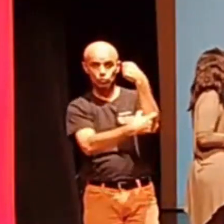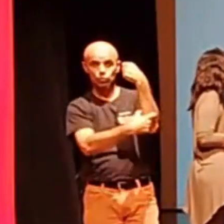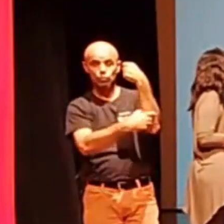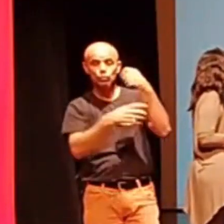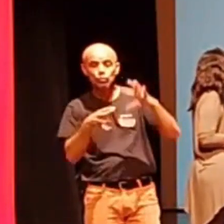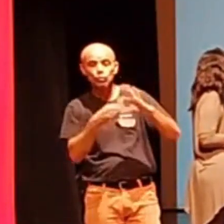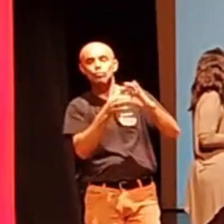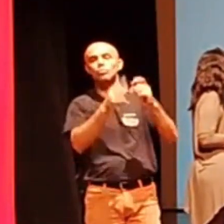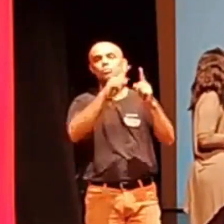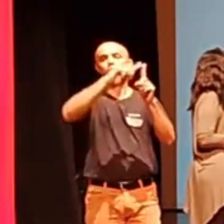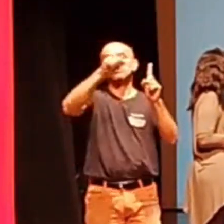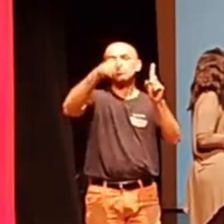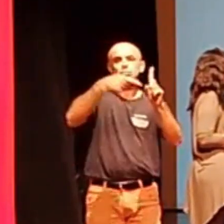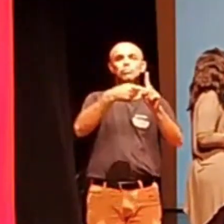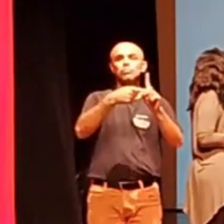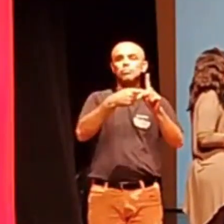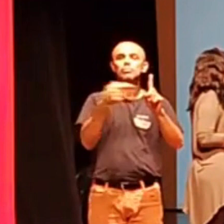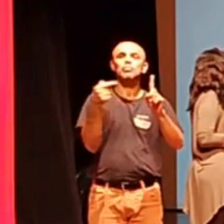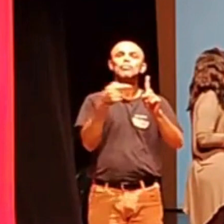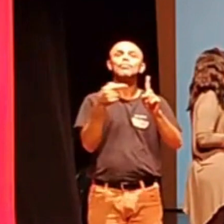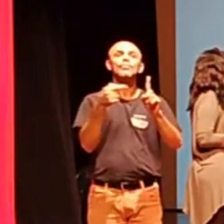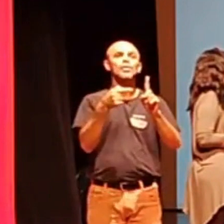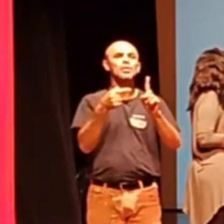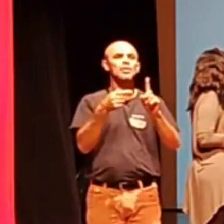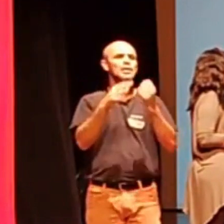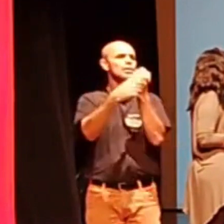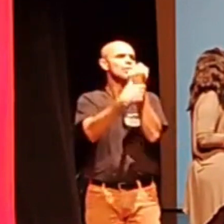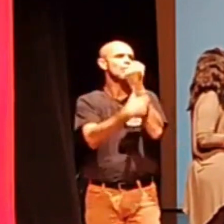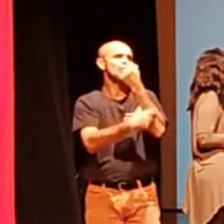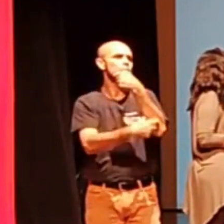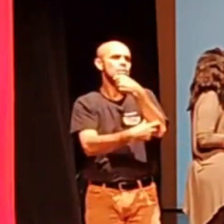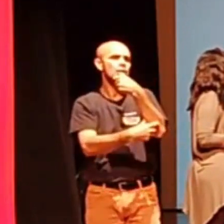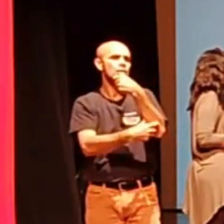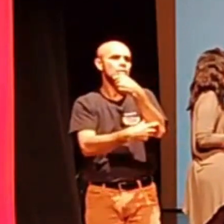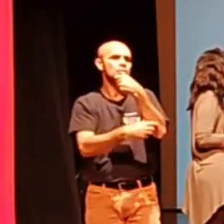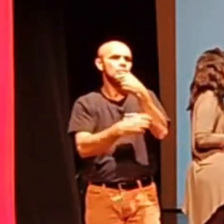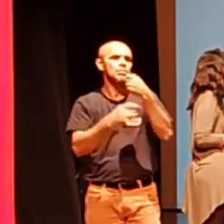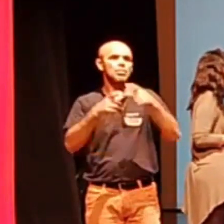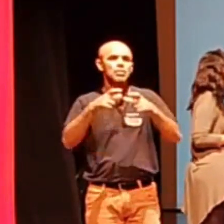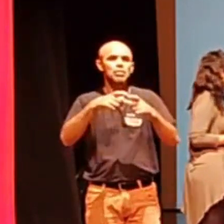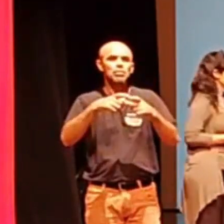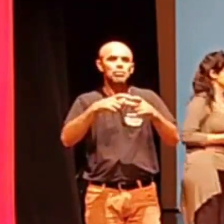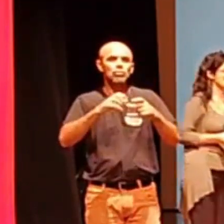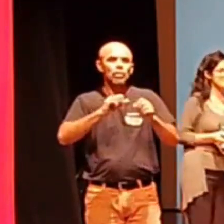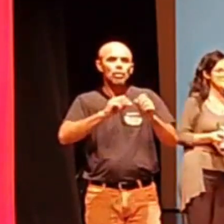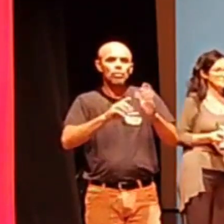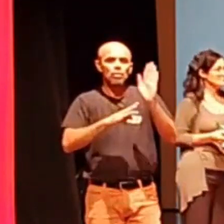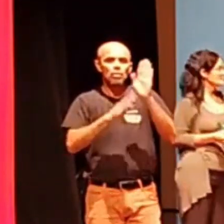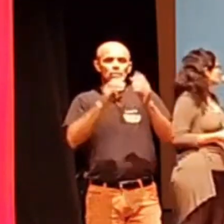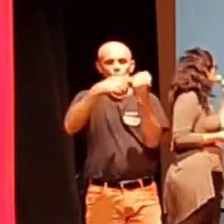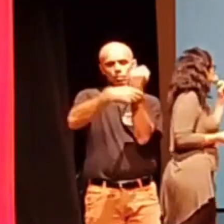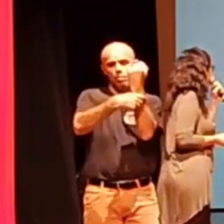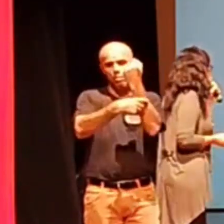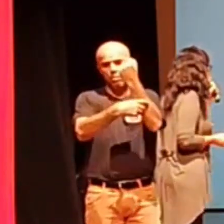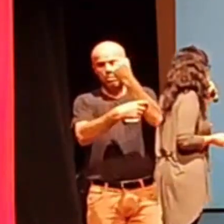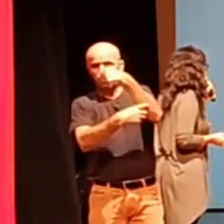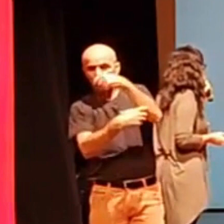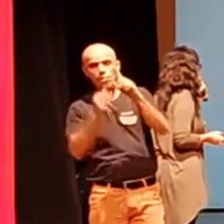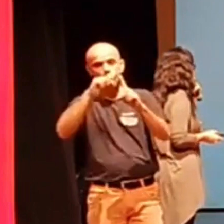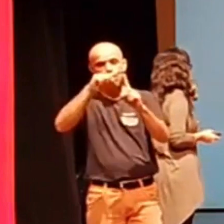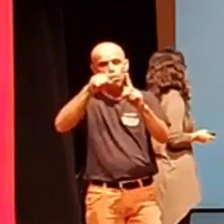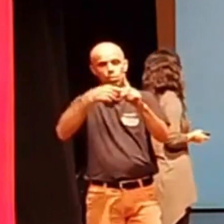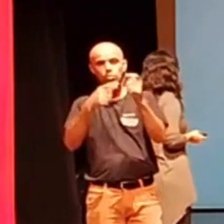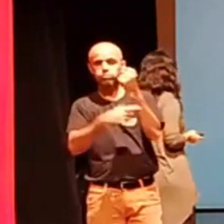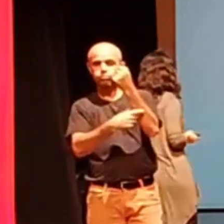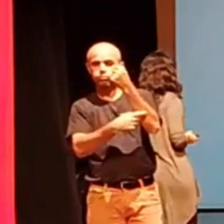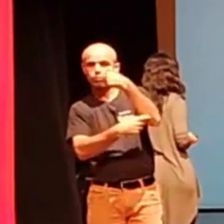gravidez, exatamente, será que essa escoliose idiopática vai aumentar a curva durante a gestação? Então, foram analisadas